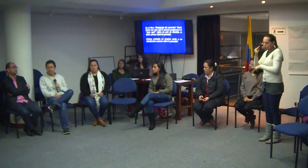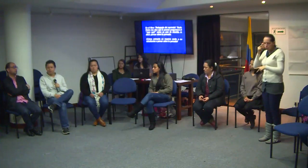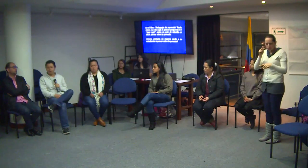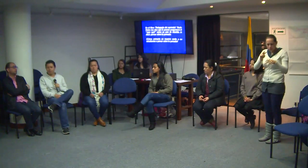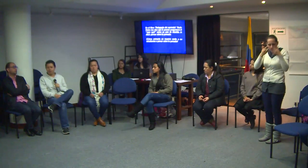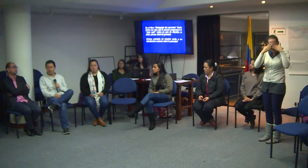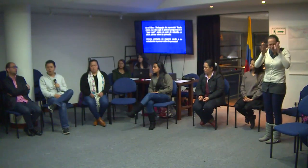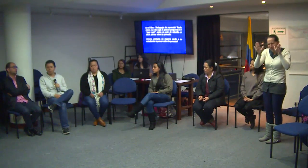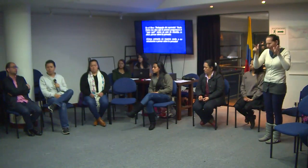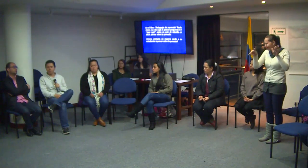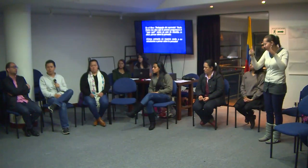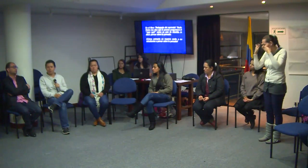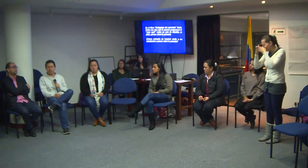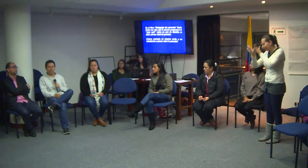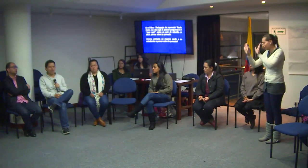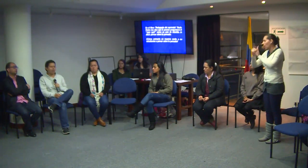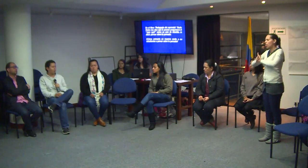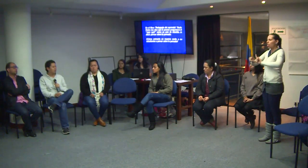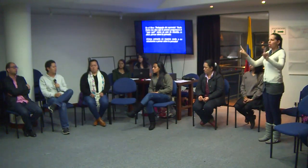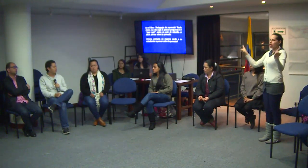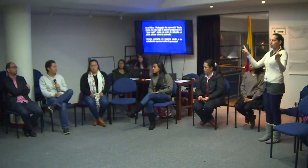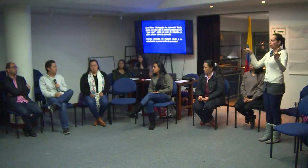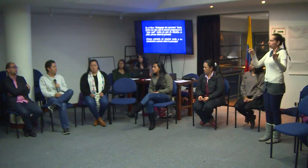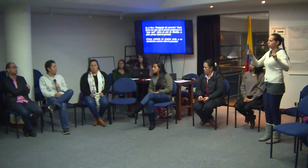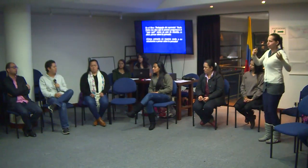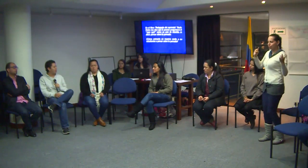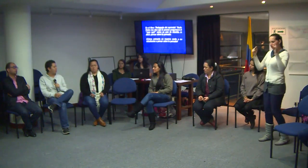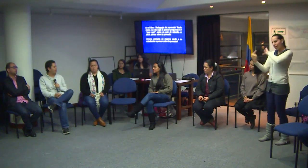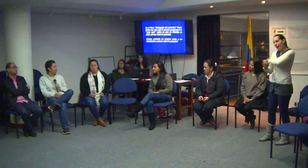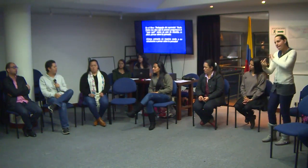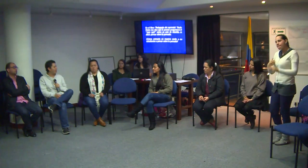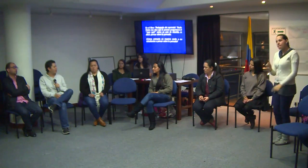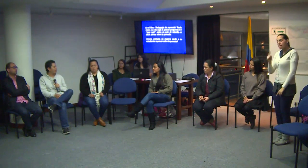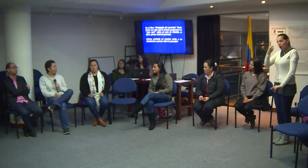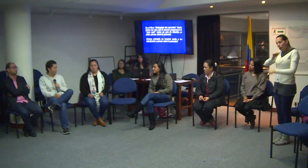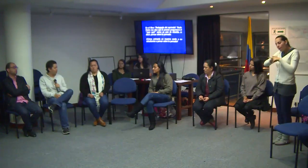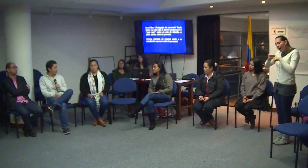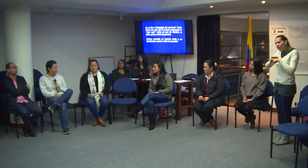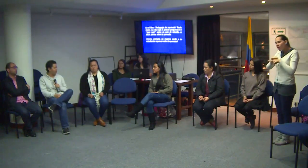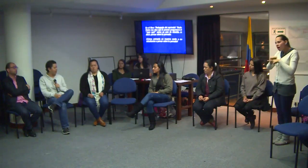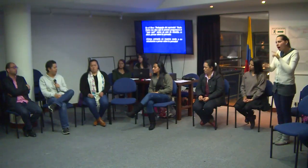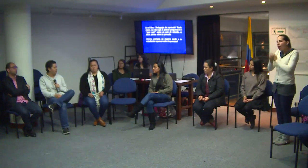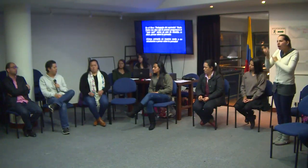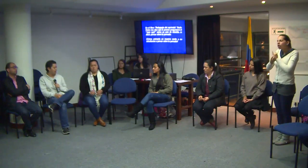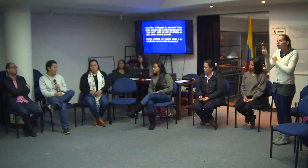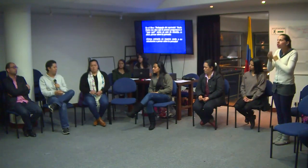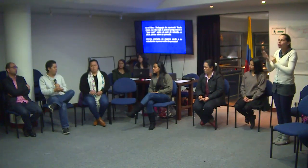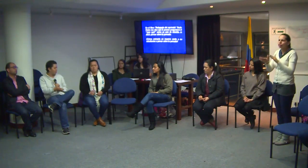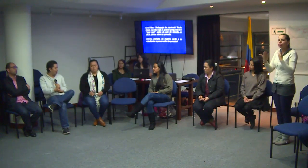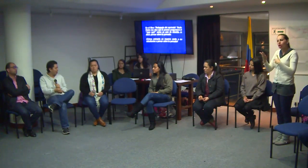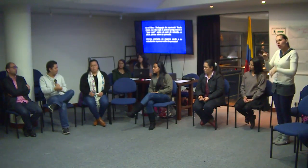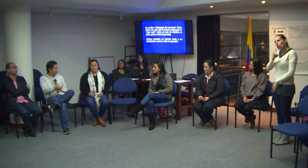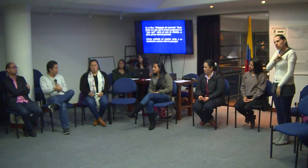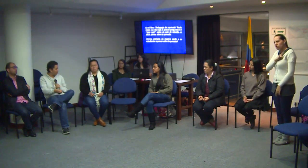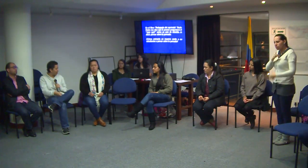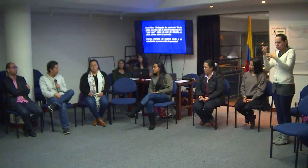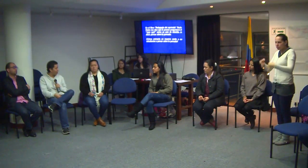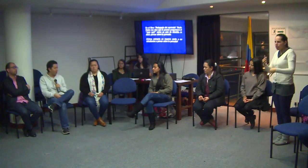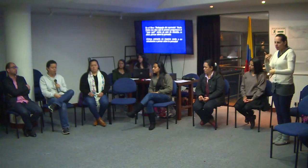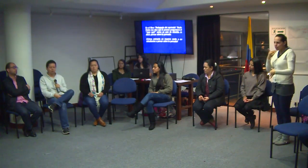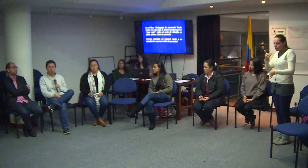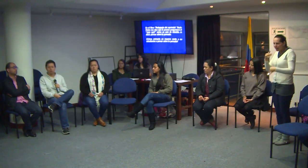y particularmente yo inicié al revés. Mi primera práctica pedagógica fue universitaria, o sea, formal,